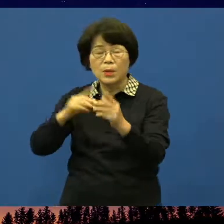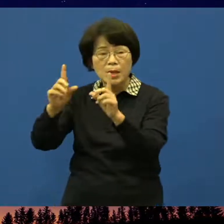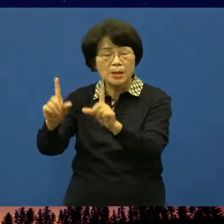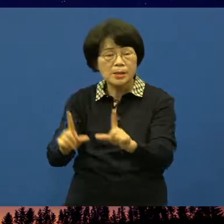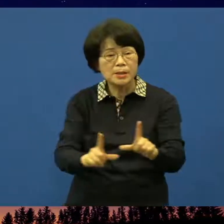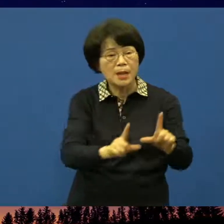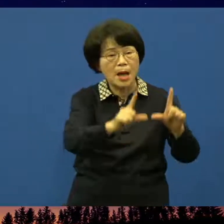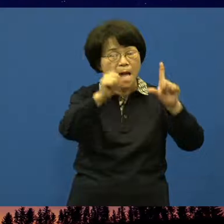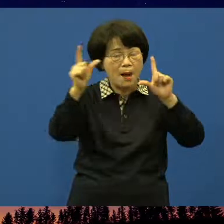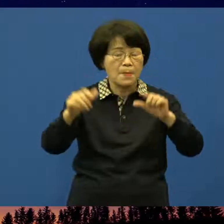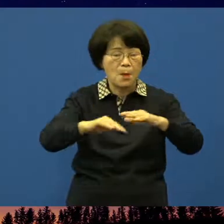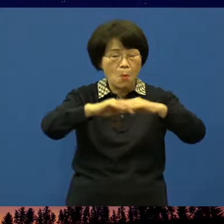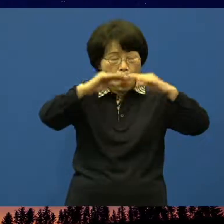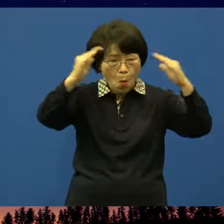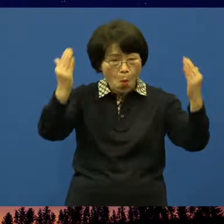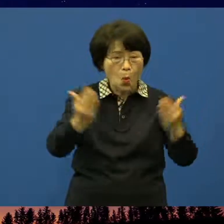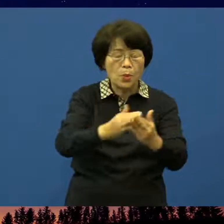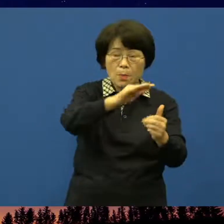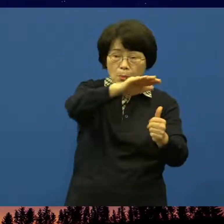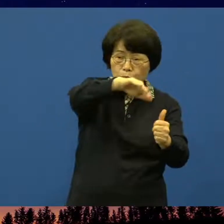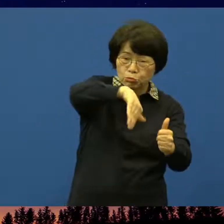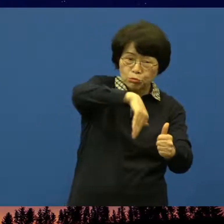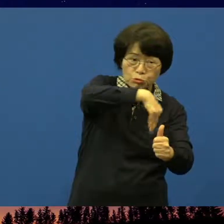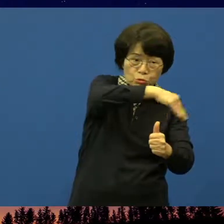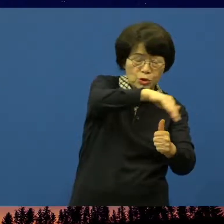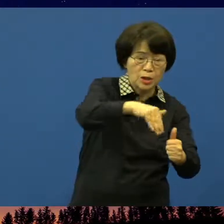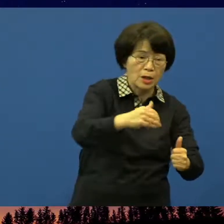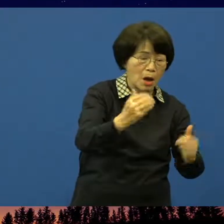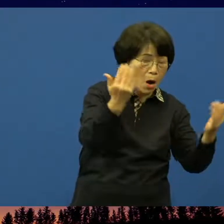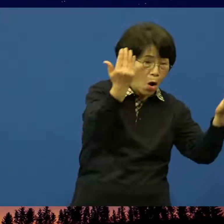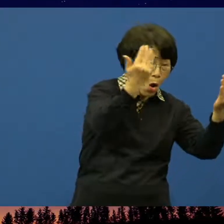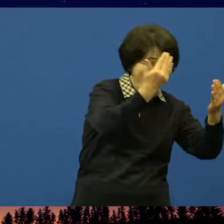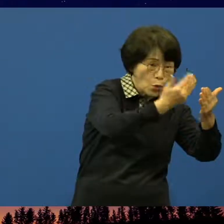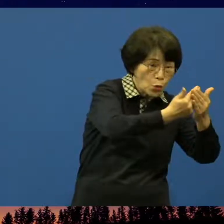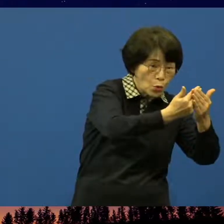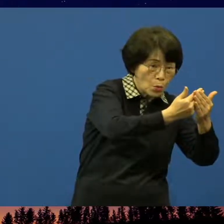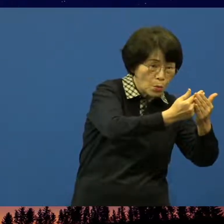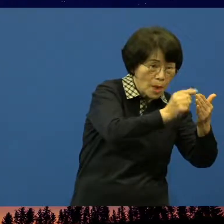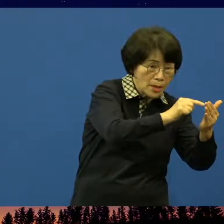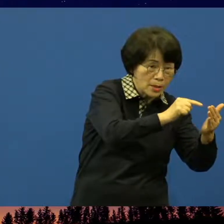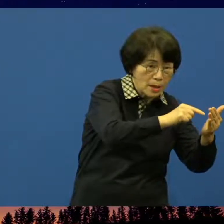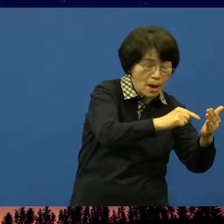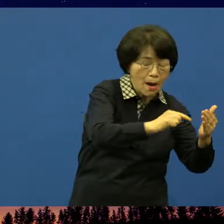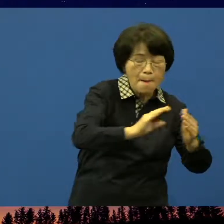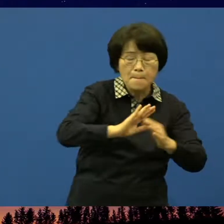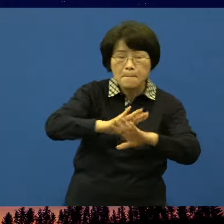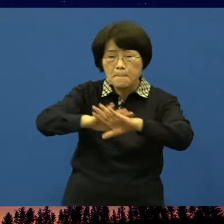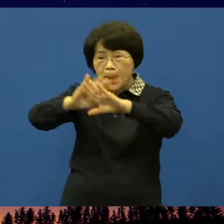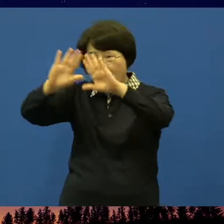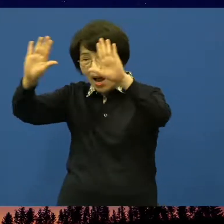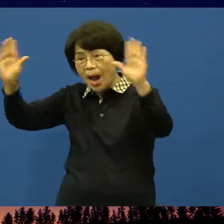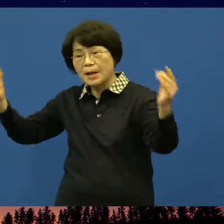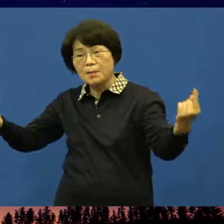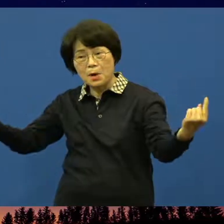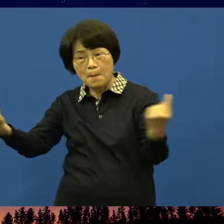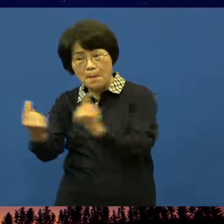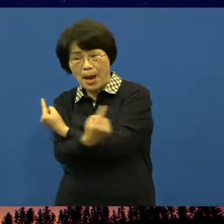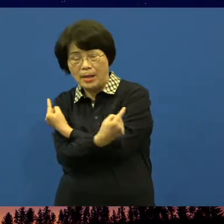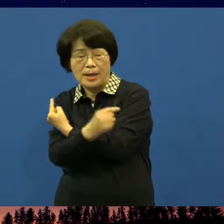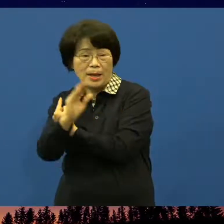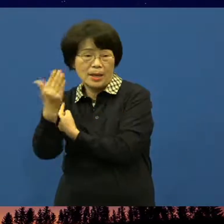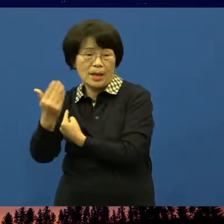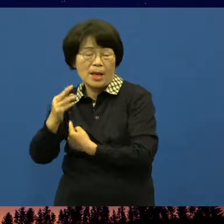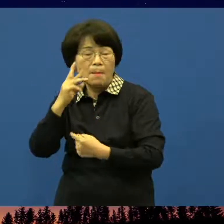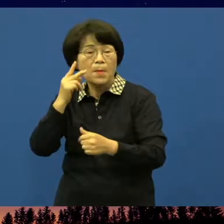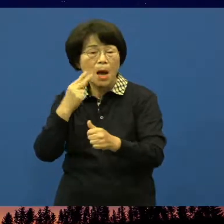전체 분위기가 어두운 색조에서 밝음으로 변한다는 거예요. 기뻐하라. 이 지금 바울은 감옥 속에